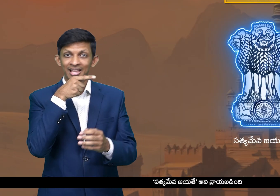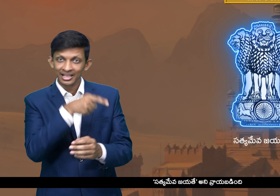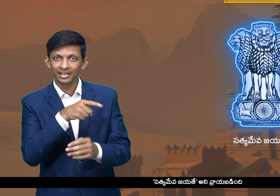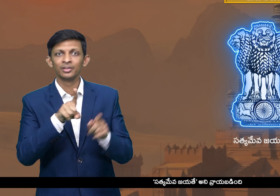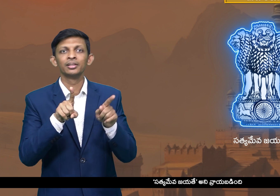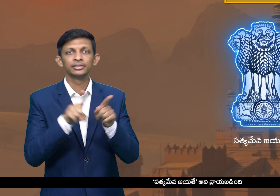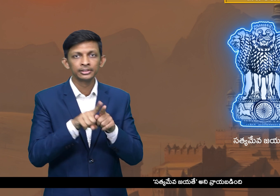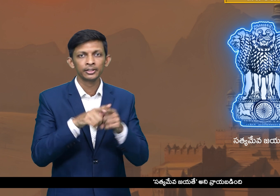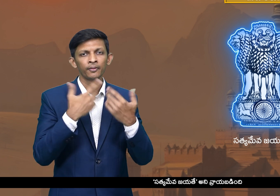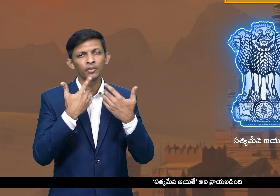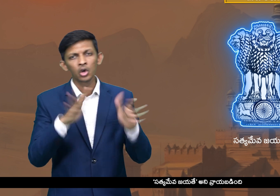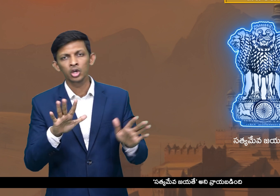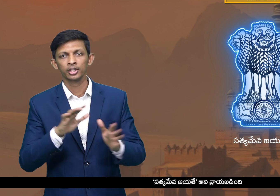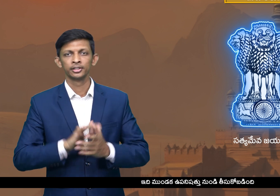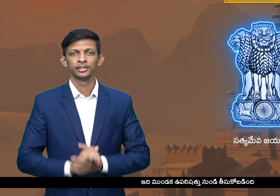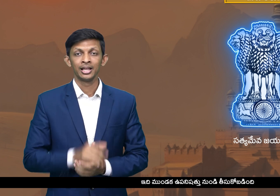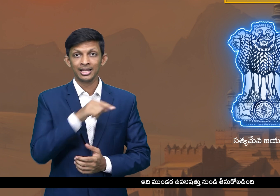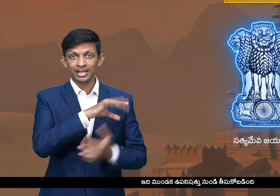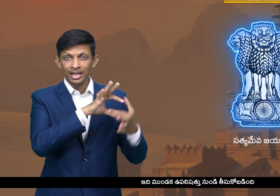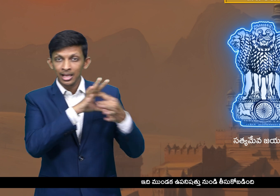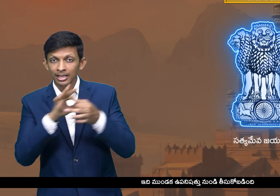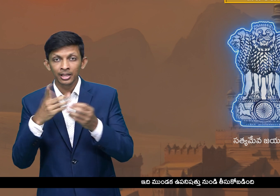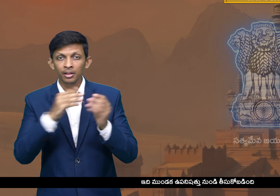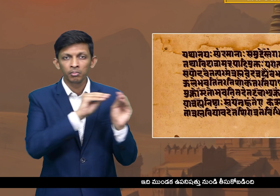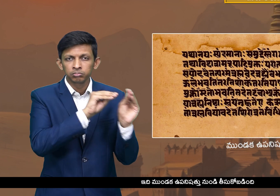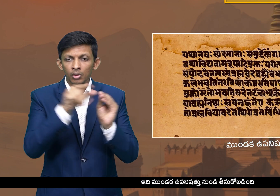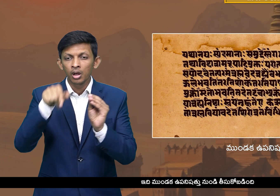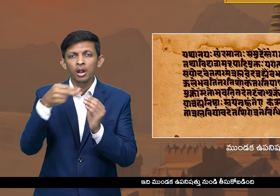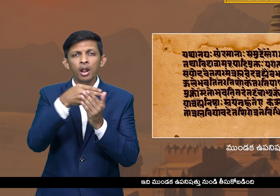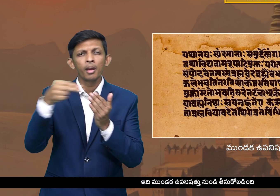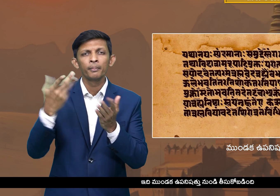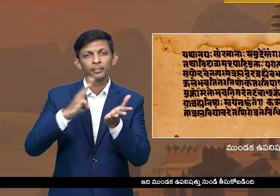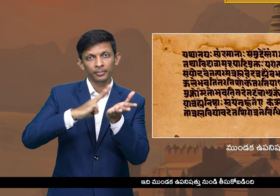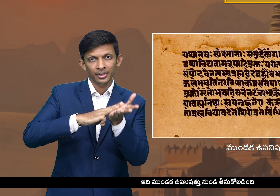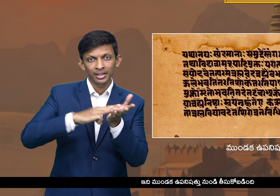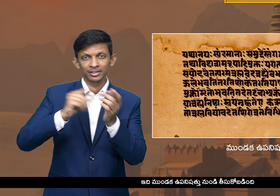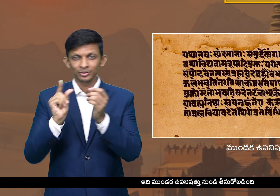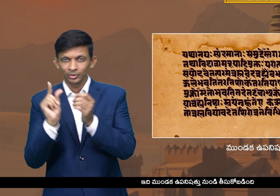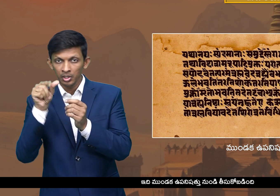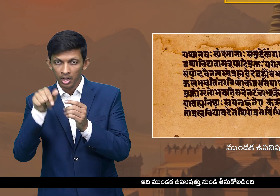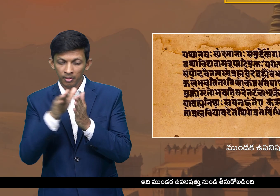సత్యమేవ జయతే అని వ్రాయబడింది. ఇది ముండక ఉపనిషత్ నుండి తీసుకోబడింది.